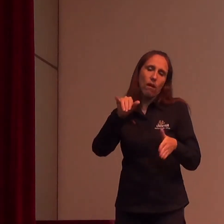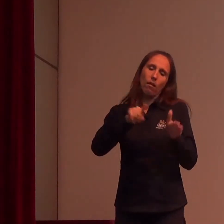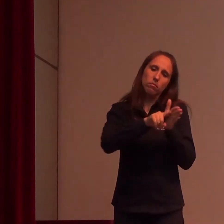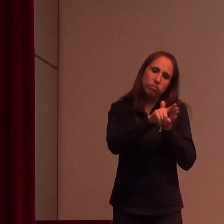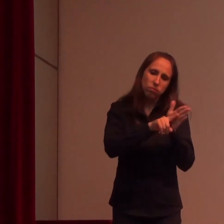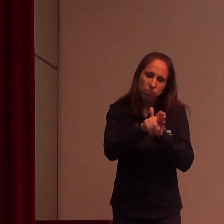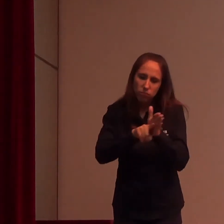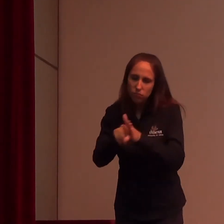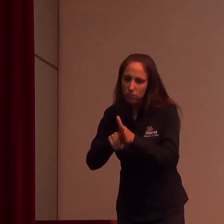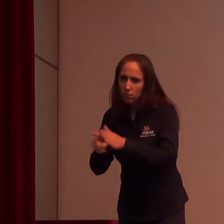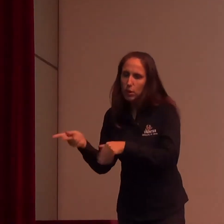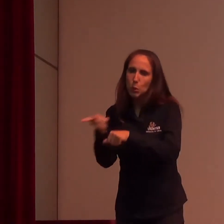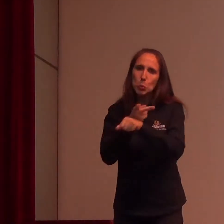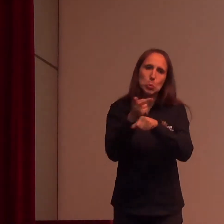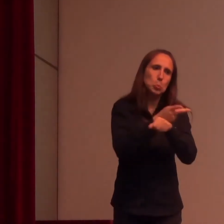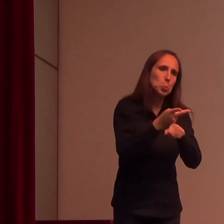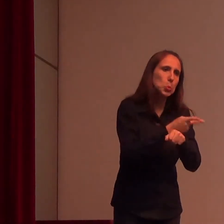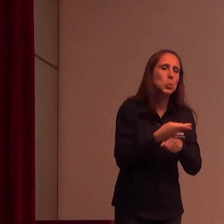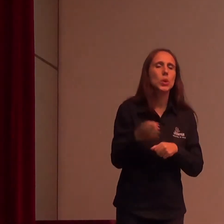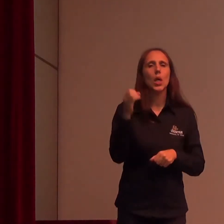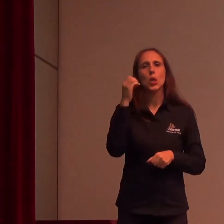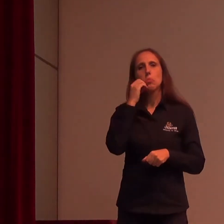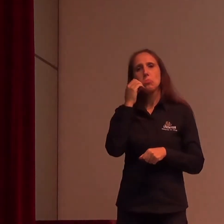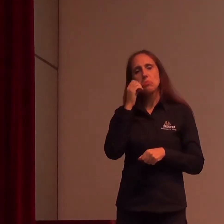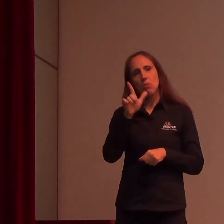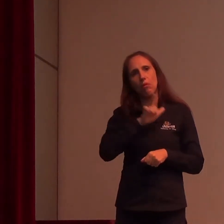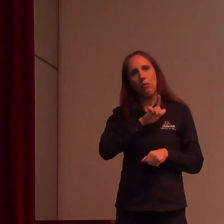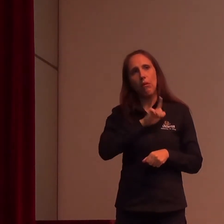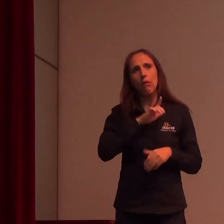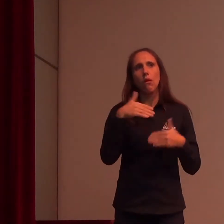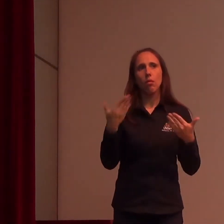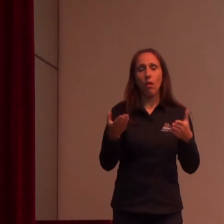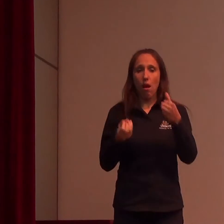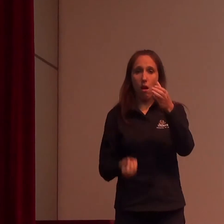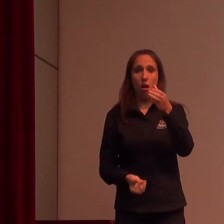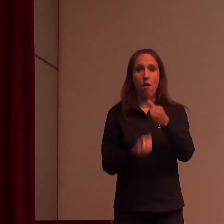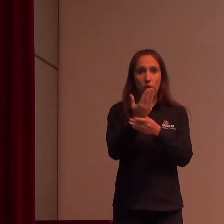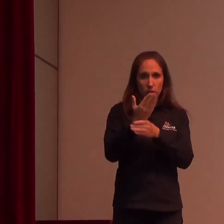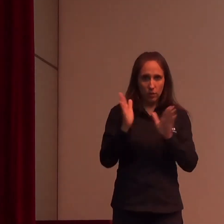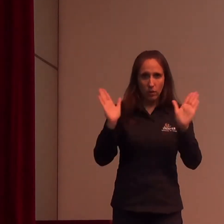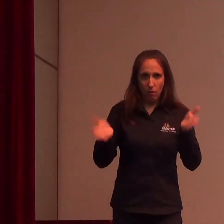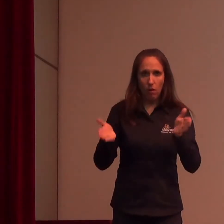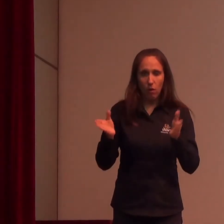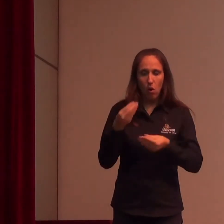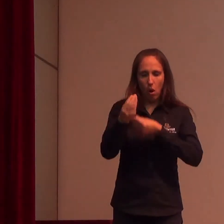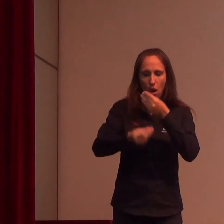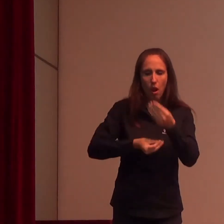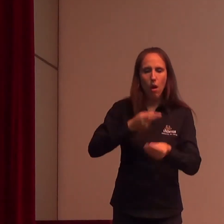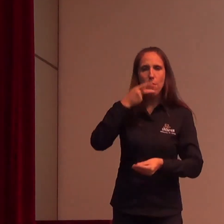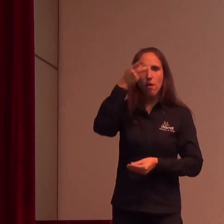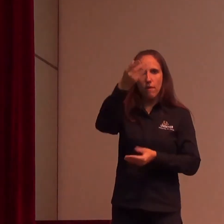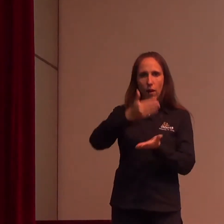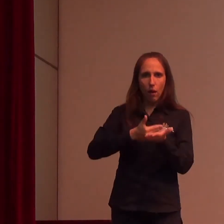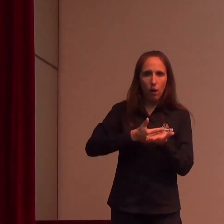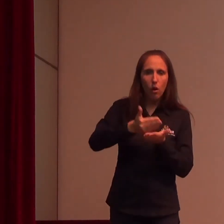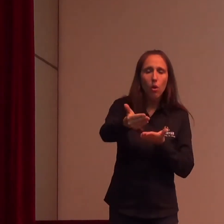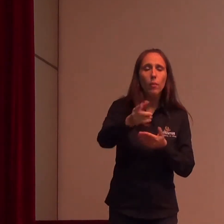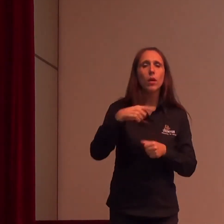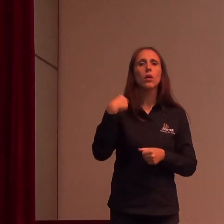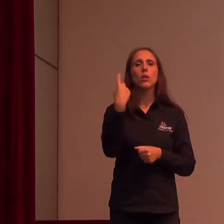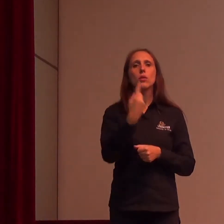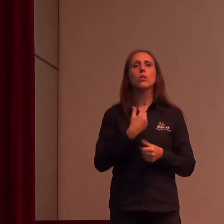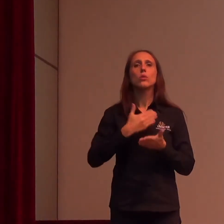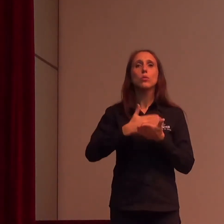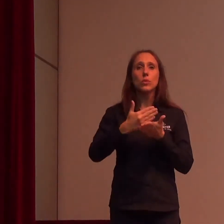de oportunidades que tem. A Fundação agora, como, né, eu falei no começo, a gente começou também, a